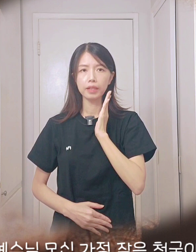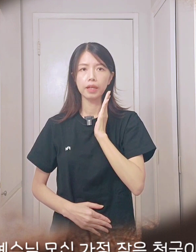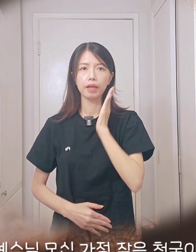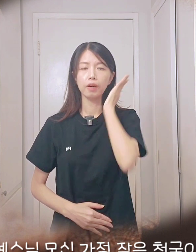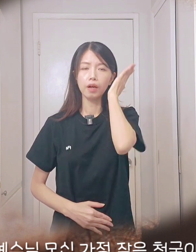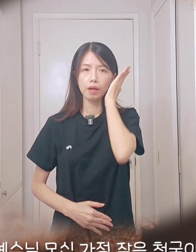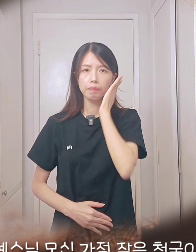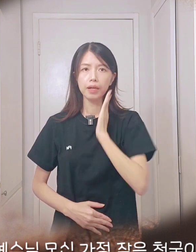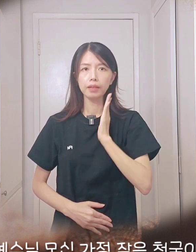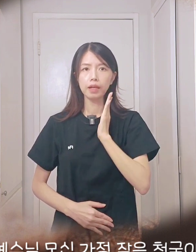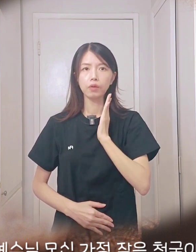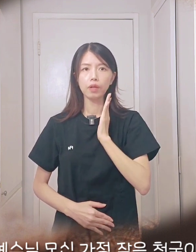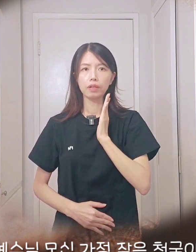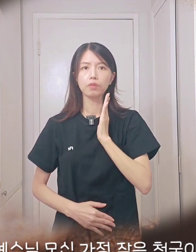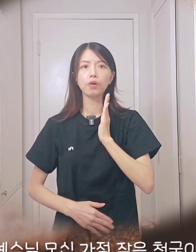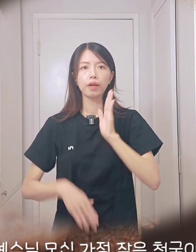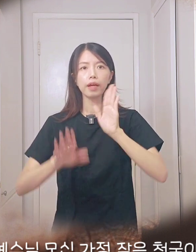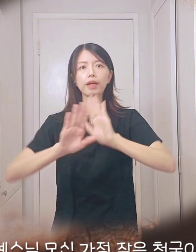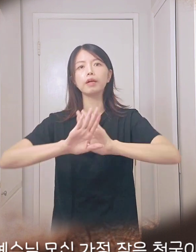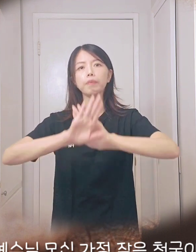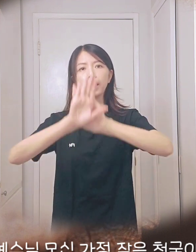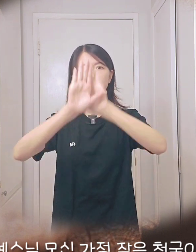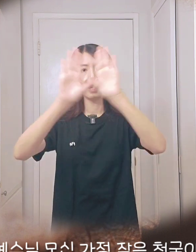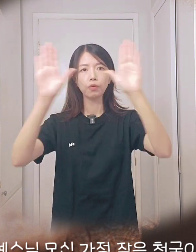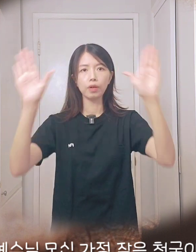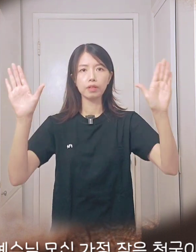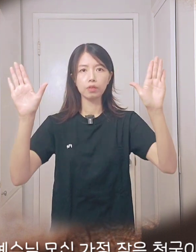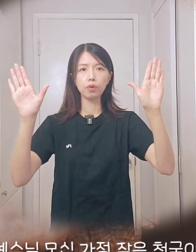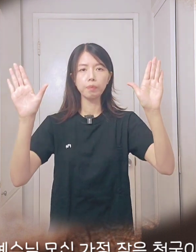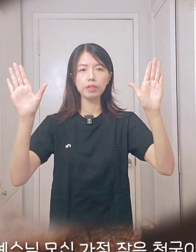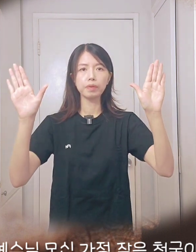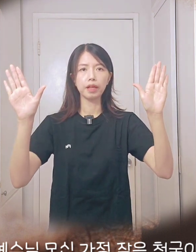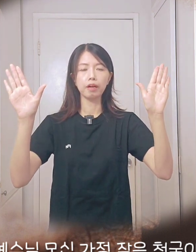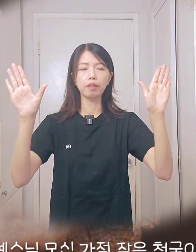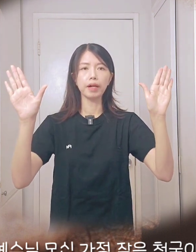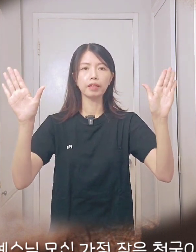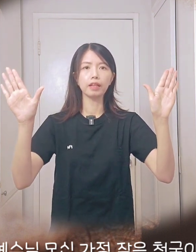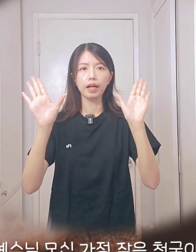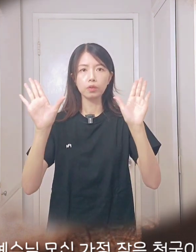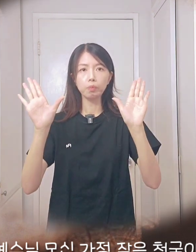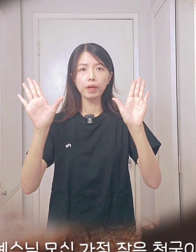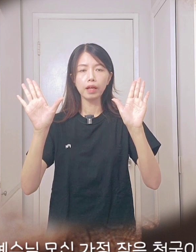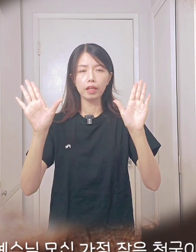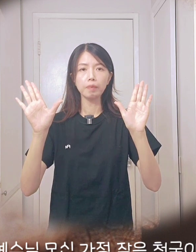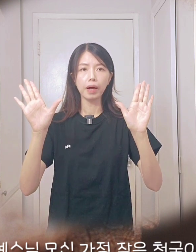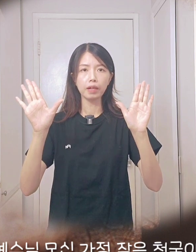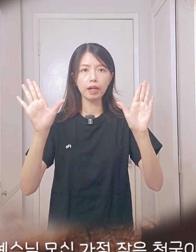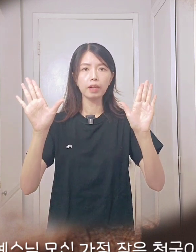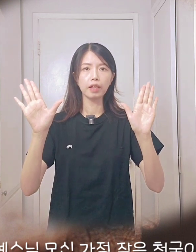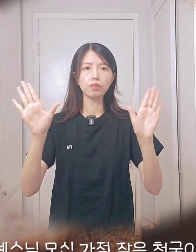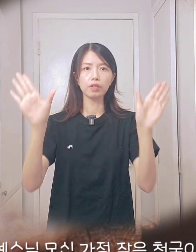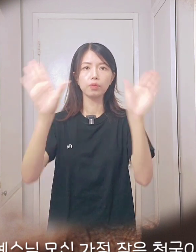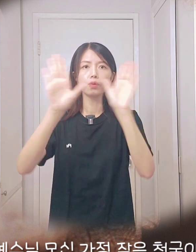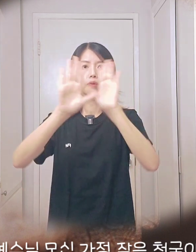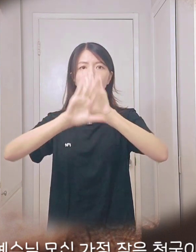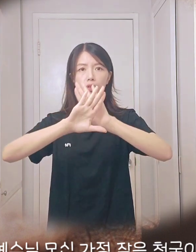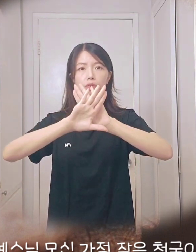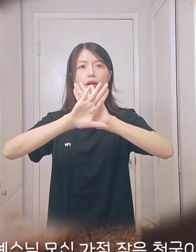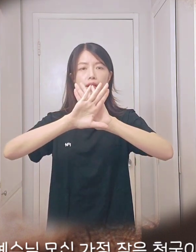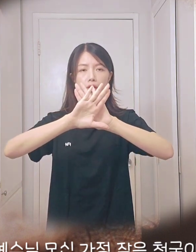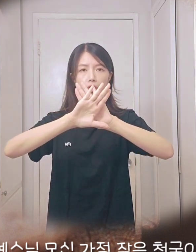내리시면 파랗다예요. 파랗다라고 한 뜻의 수어에 밝다라고 한 뜻의 수어 합하시면 돼요. 밝다는 손바닥이 밖을 향하게